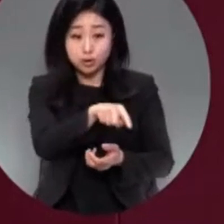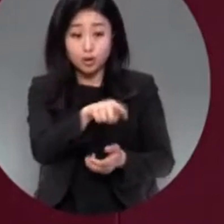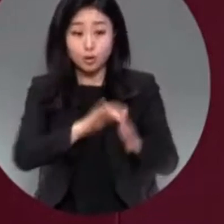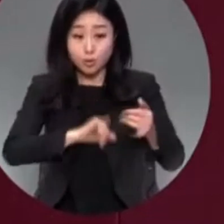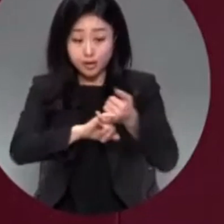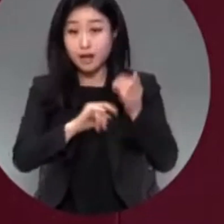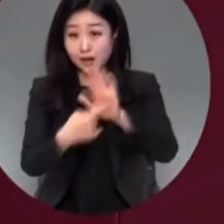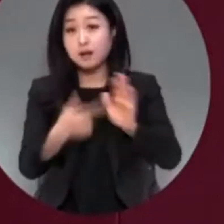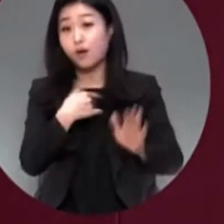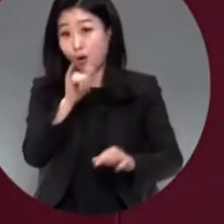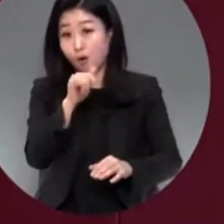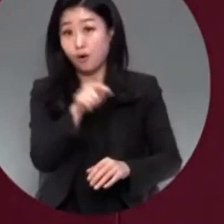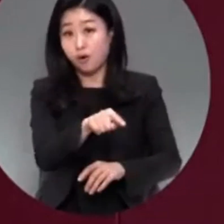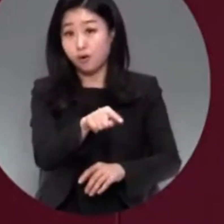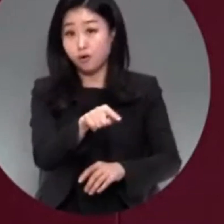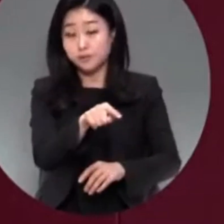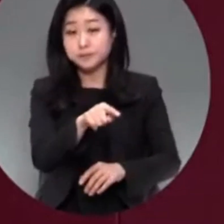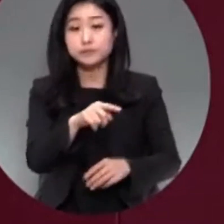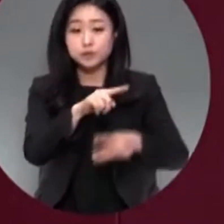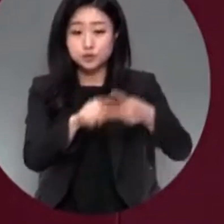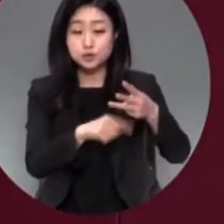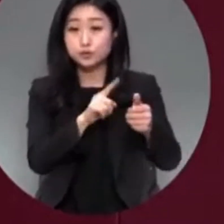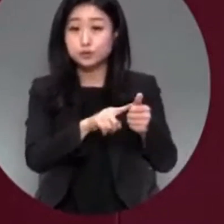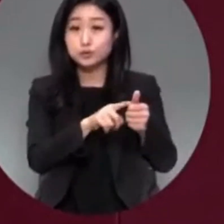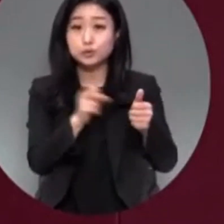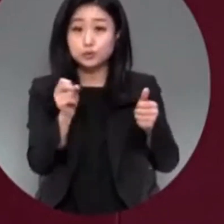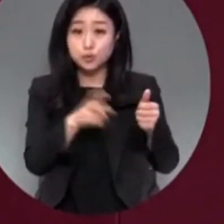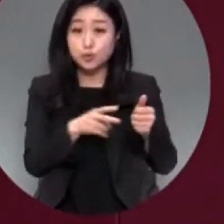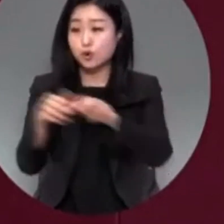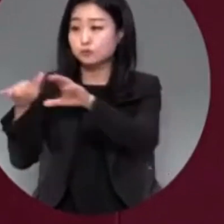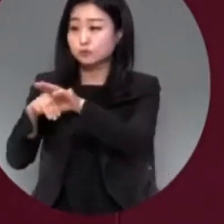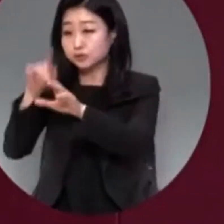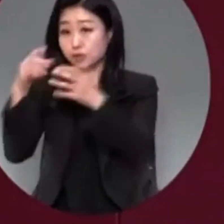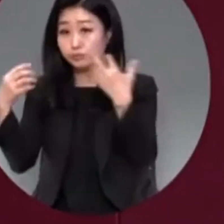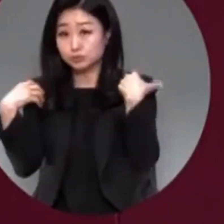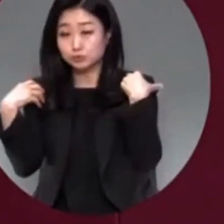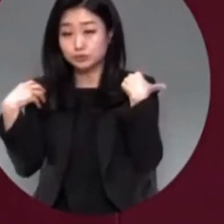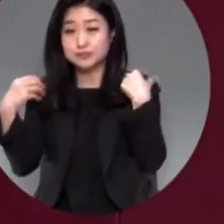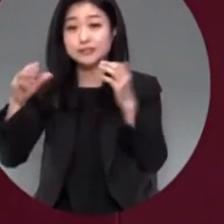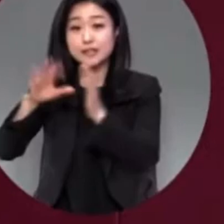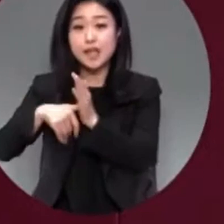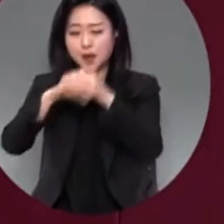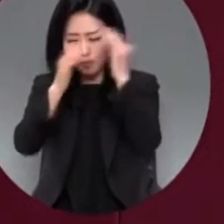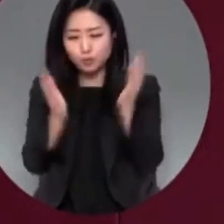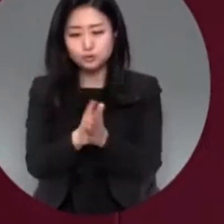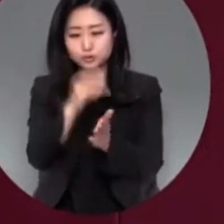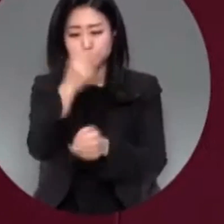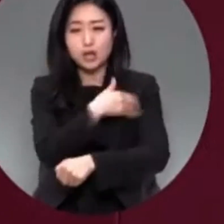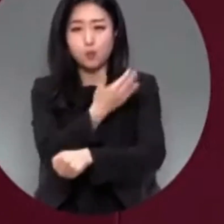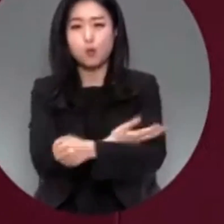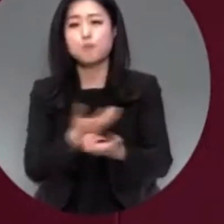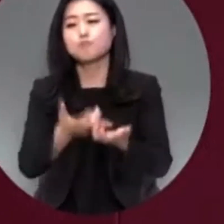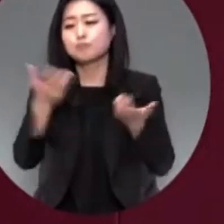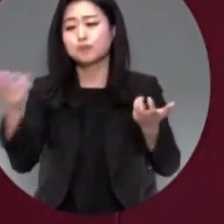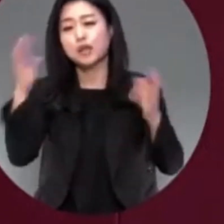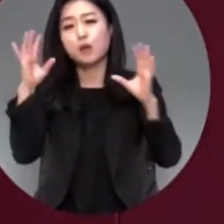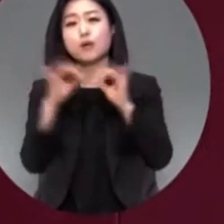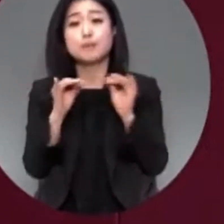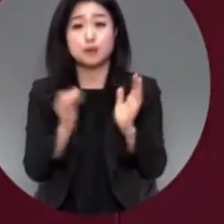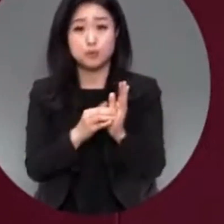공약으로 내세웠습니다. 당선자를 포함한 문재인 정부의 전 현직 검찰총장들도 모두 수사권 분리 방안에 대해서